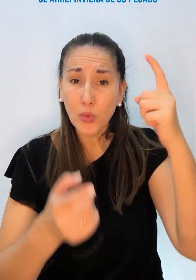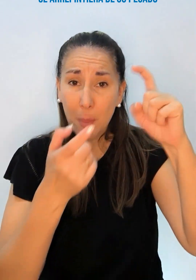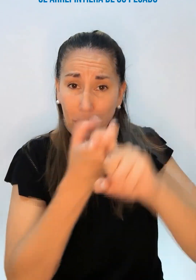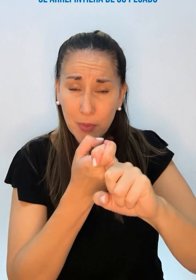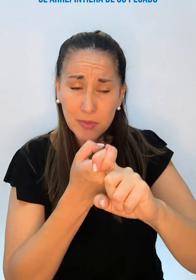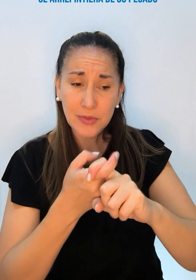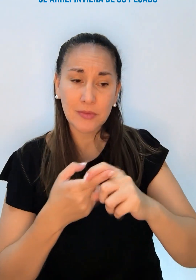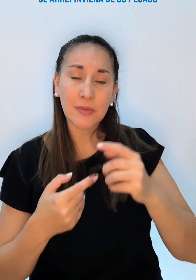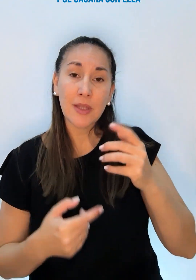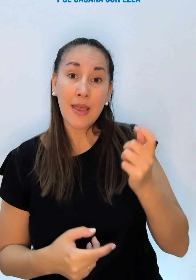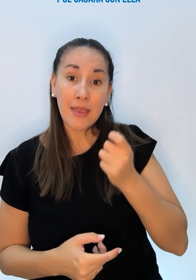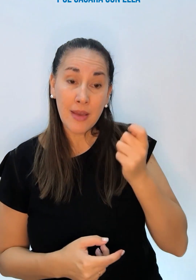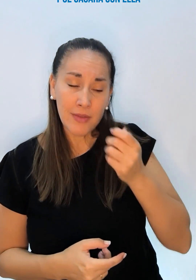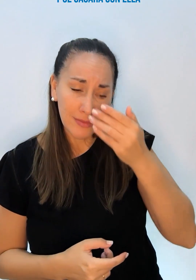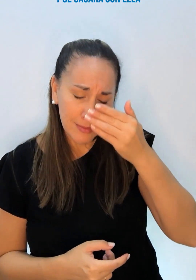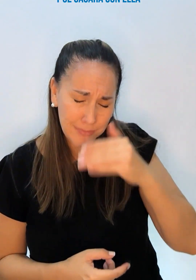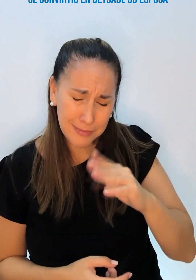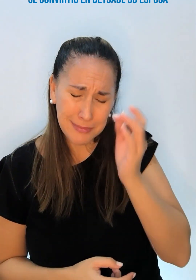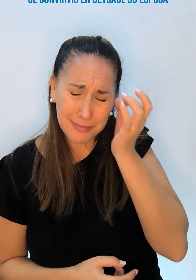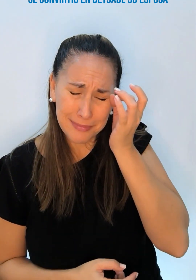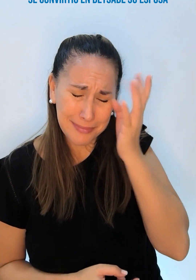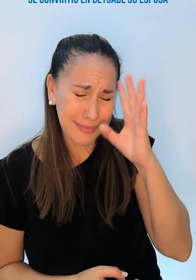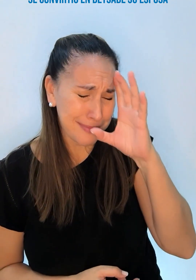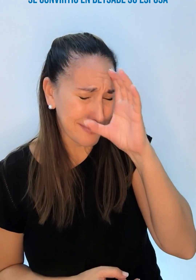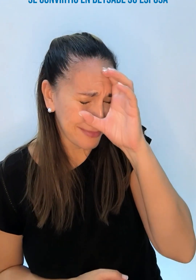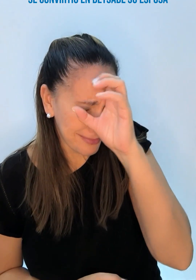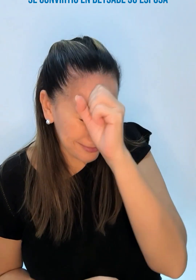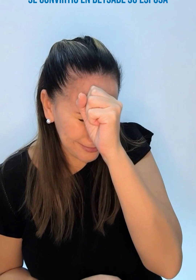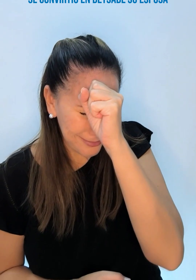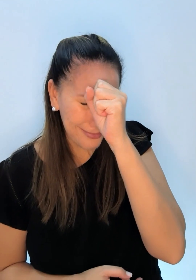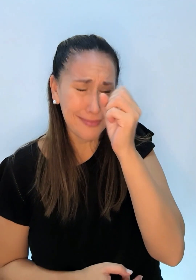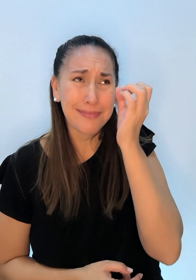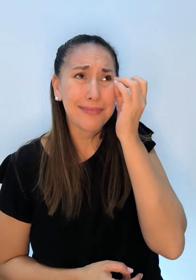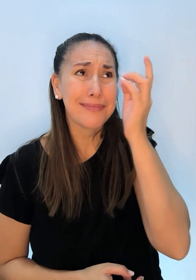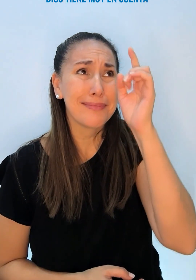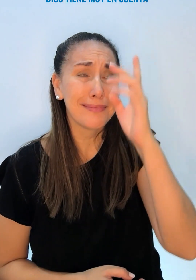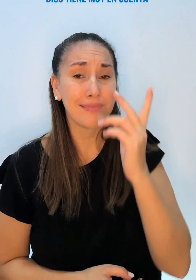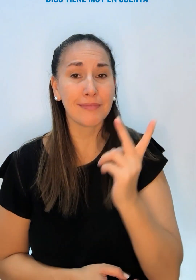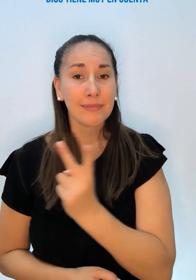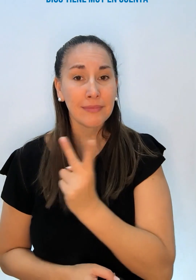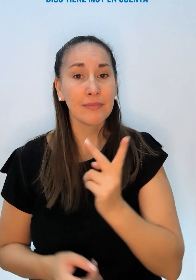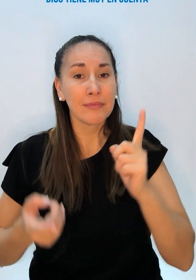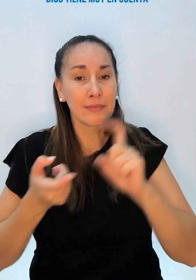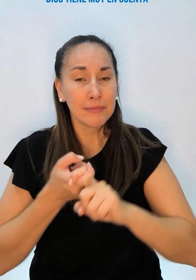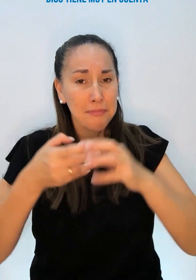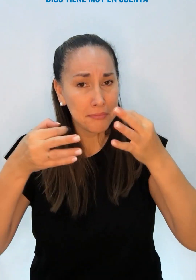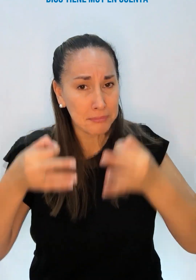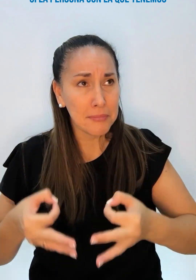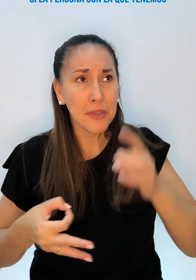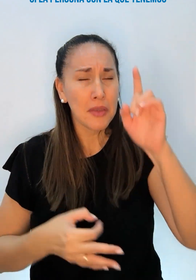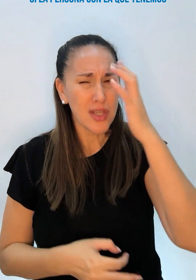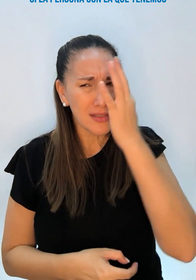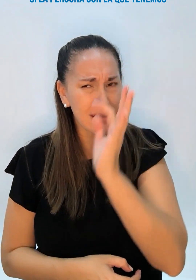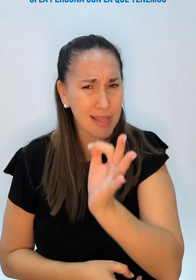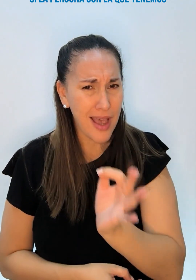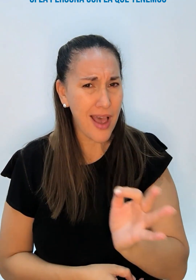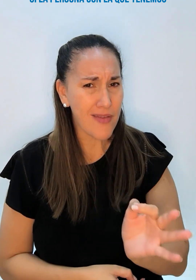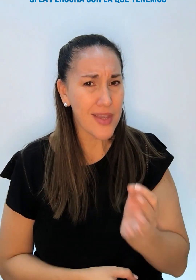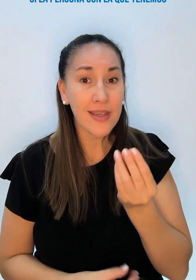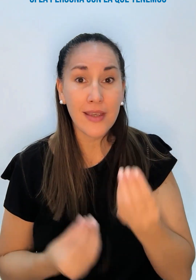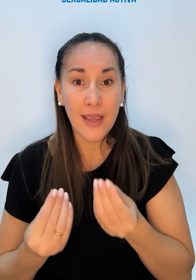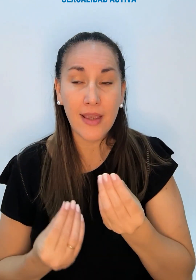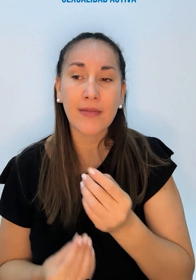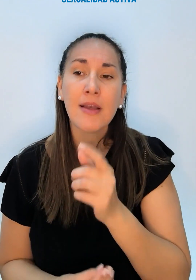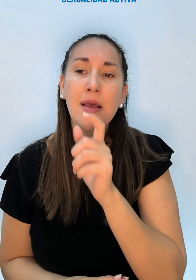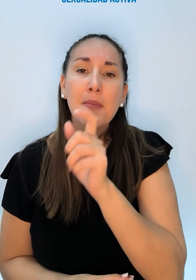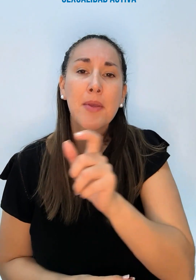se arrepintiera de su pecado y se casara con ella, se convirtió en Betsabé, su esposa. Dios tiene muy en cuenta si la persona con la que